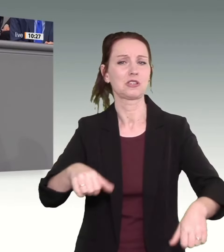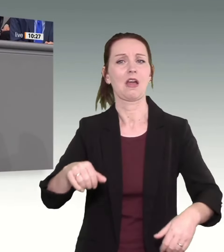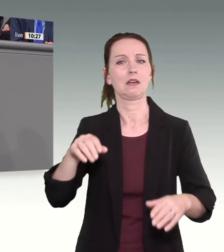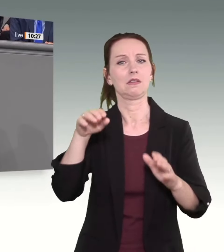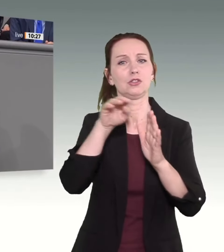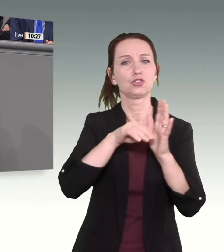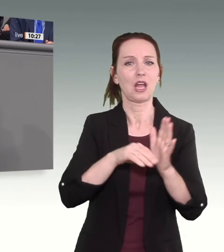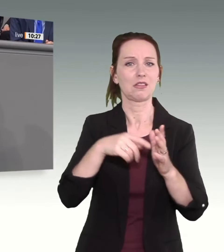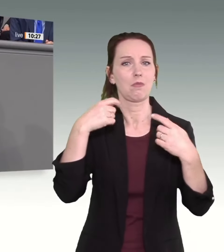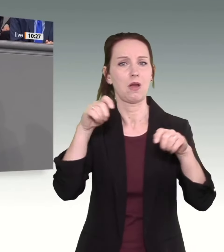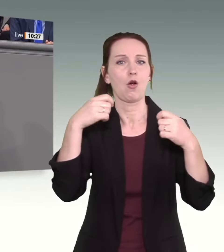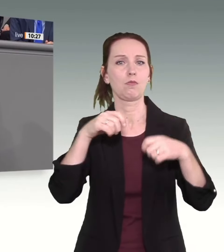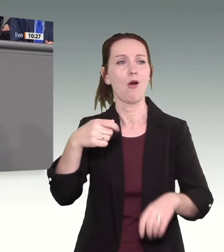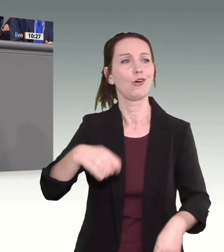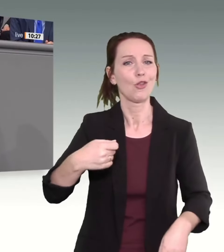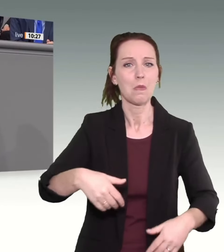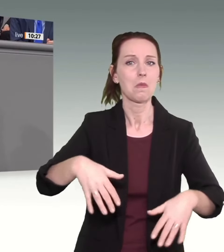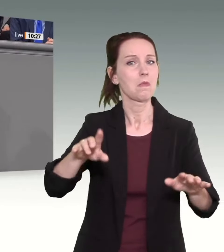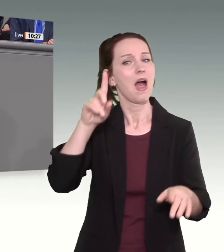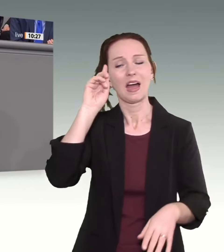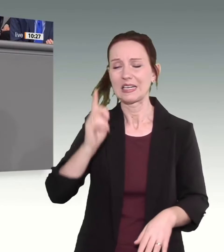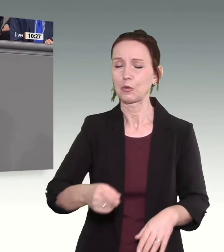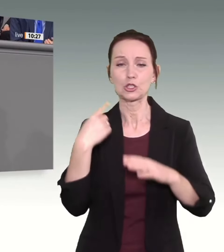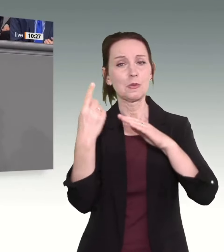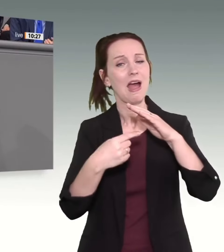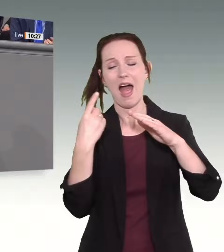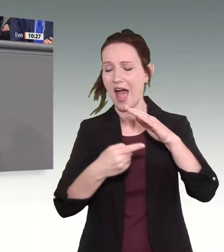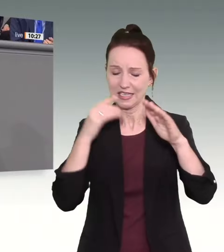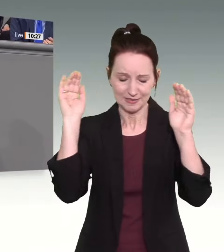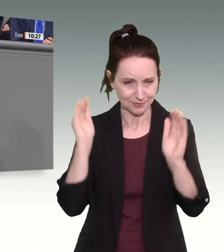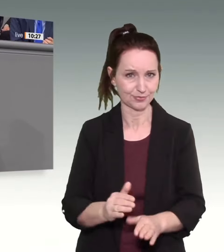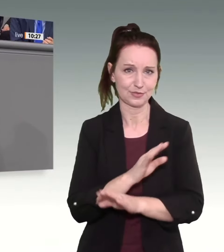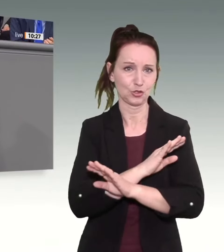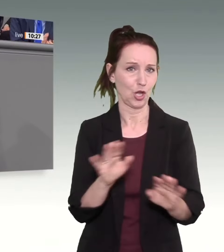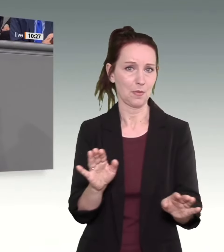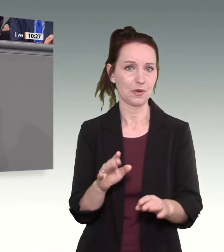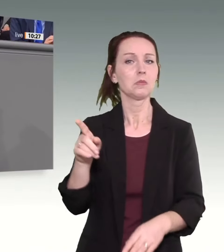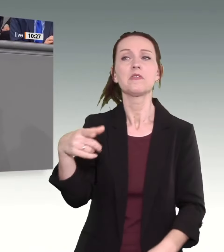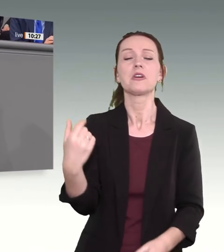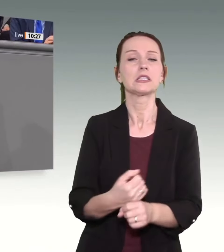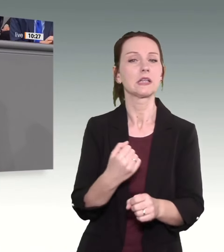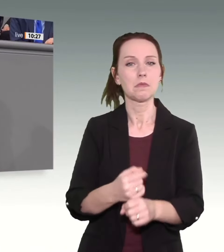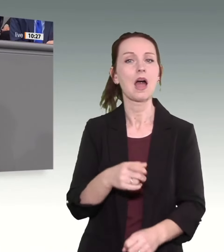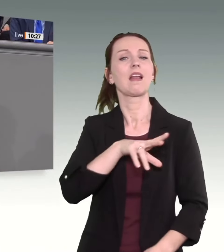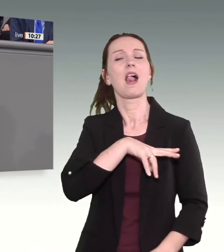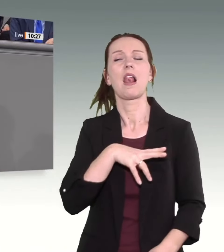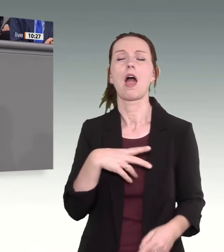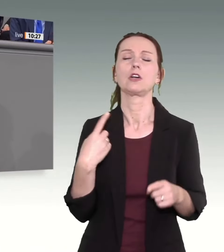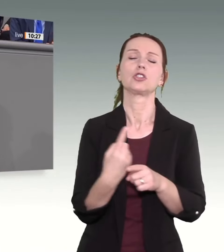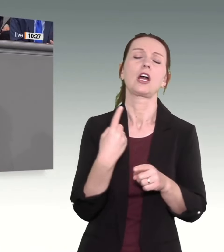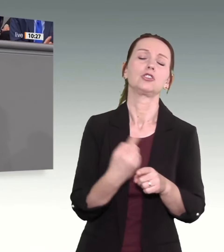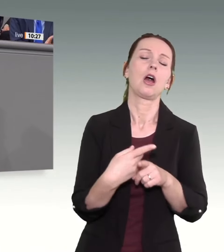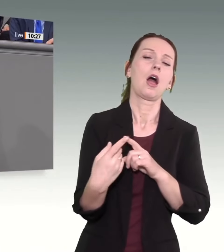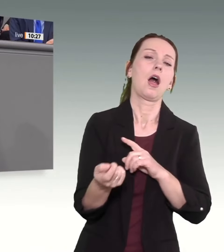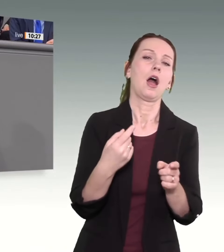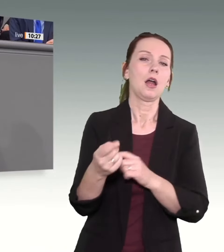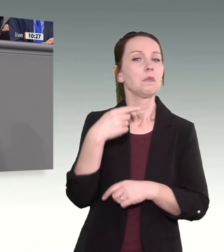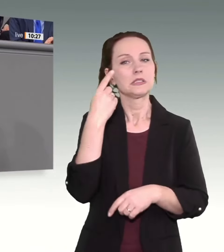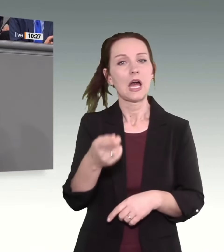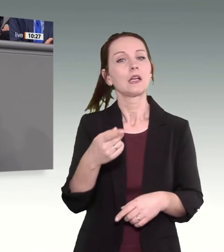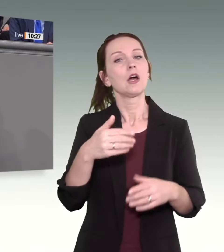Was machen Sie? Nach langem, ewigen Streit haben Sie immerhin gesagt, wir werden die Neubaustandards nicht noch weiter erhöhen. Auf den EH40